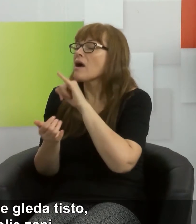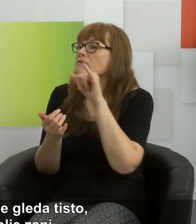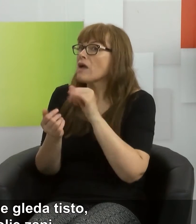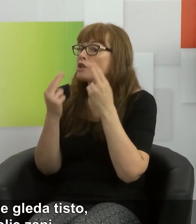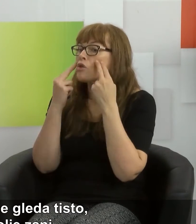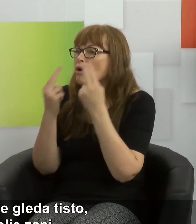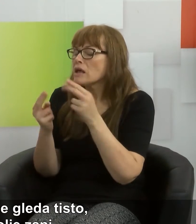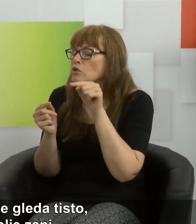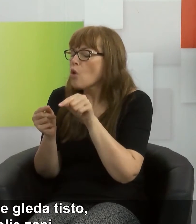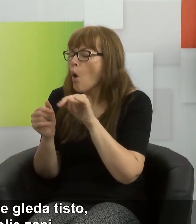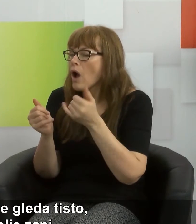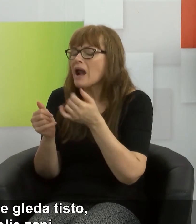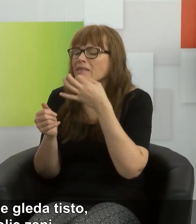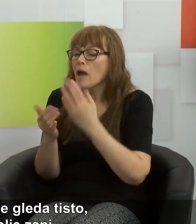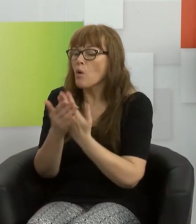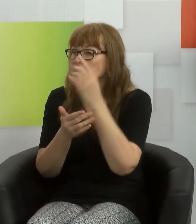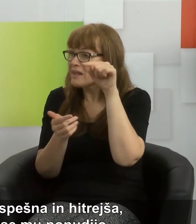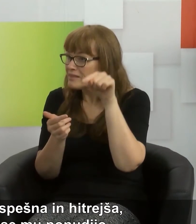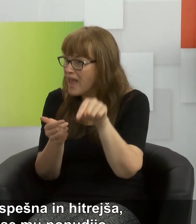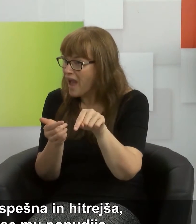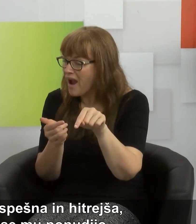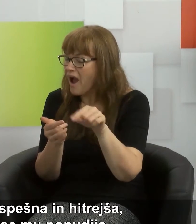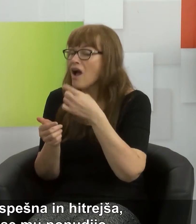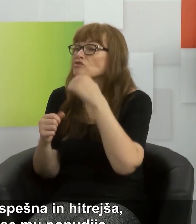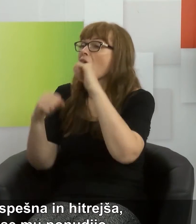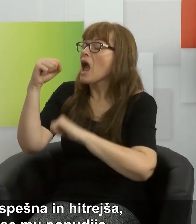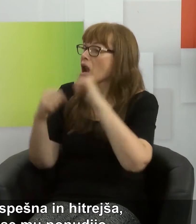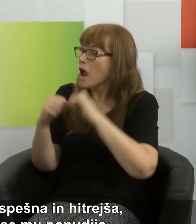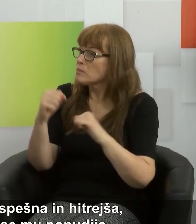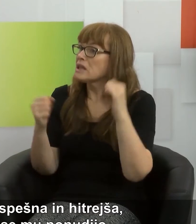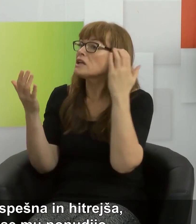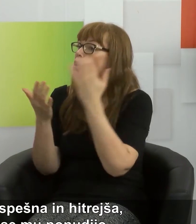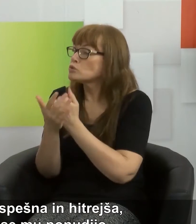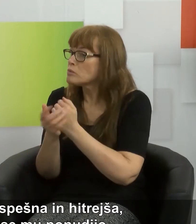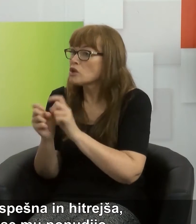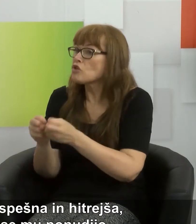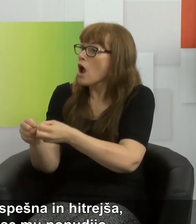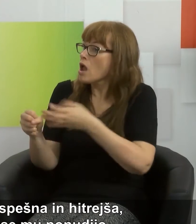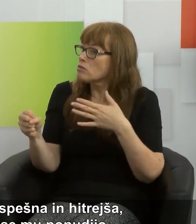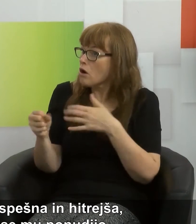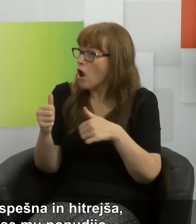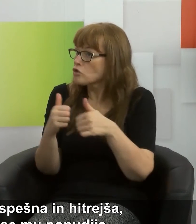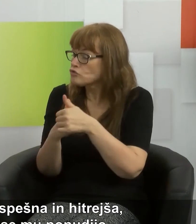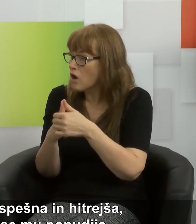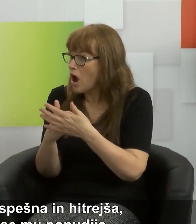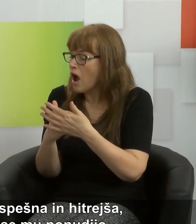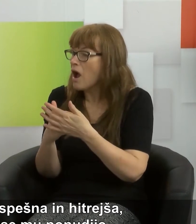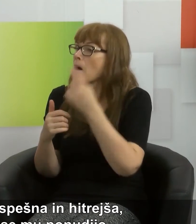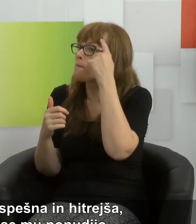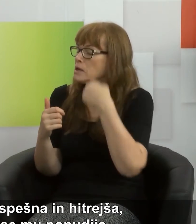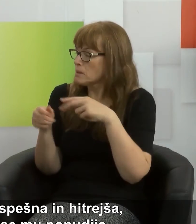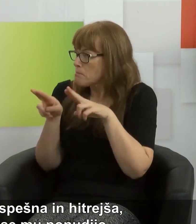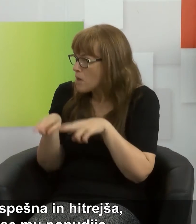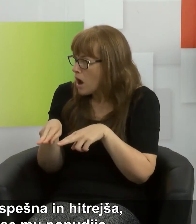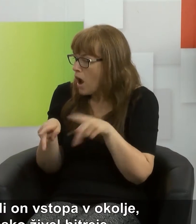se gleda tisto, kaj je najbolje za njega. Če je rehabilitacija uspešna in hitrejša, se mi zdi